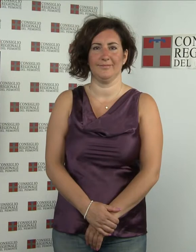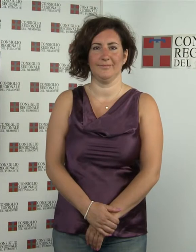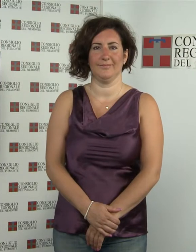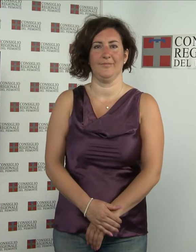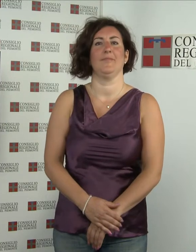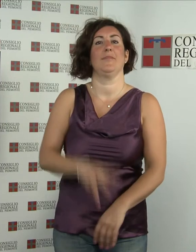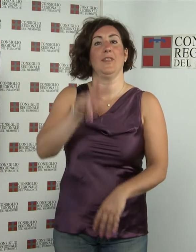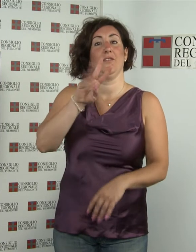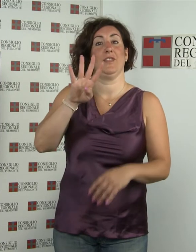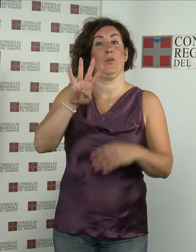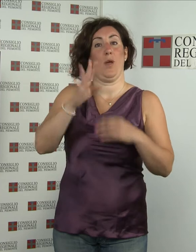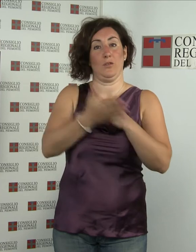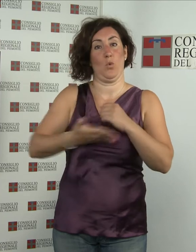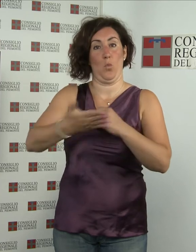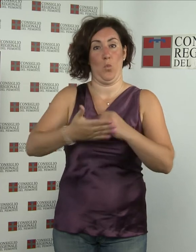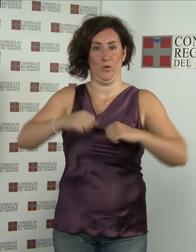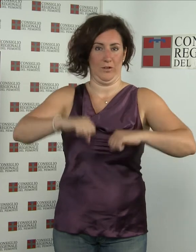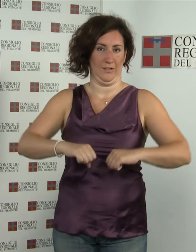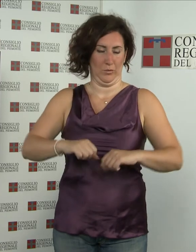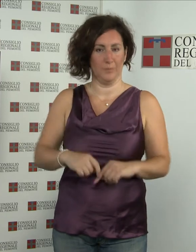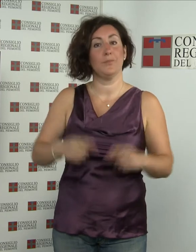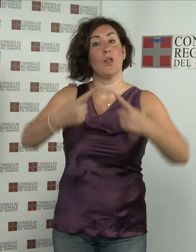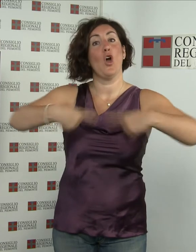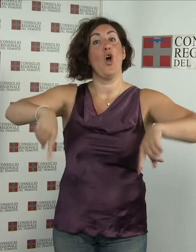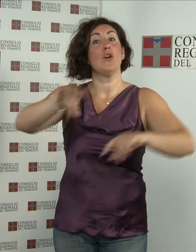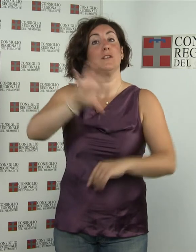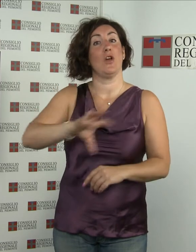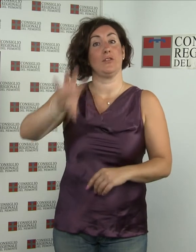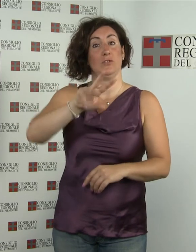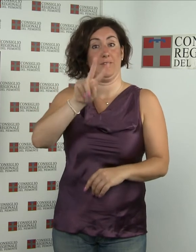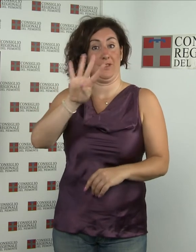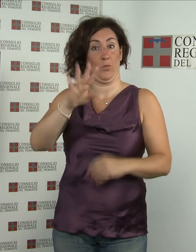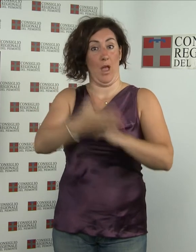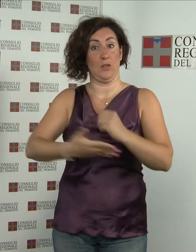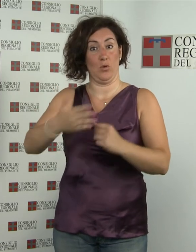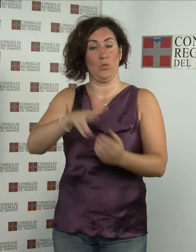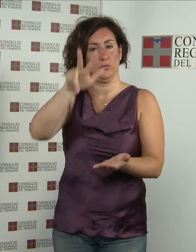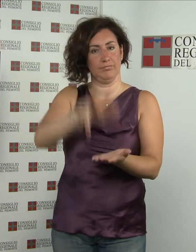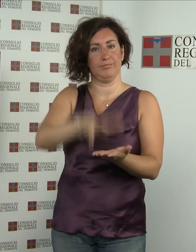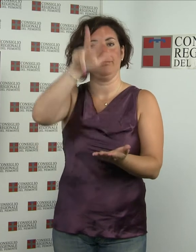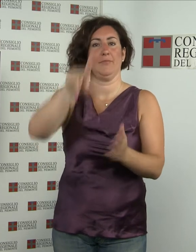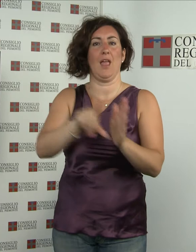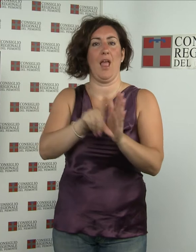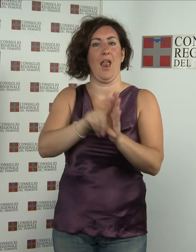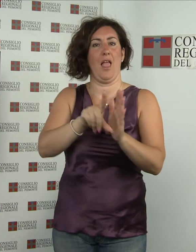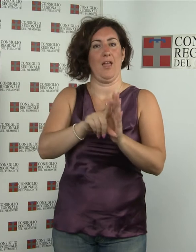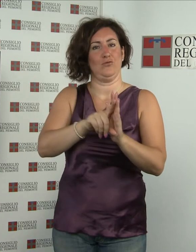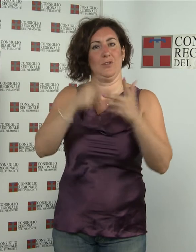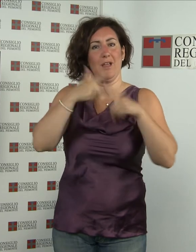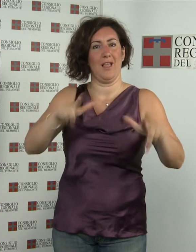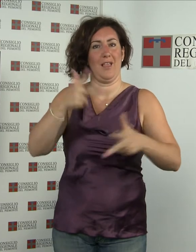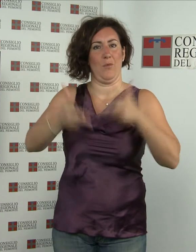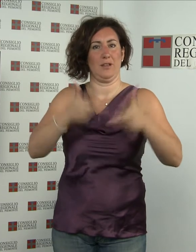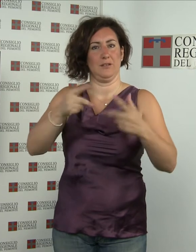la seduta del 24 luglio. Il Consiglio regionale il 24 luglio ha approvato la legge per la lingua dei segni ed ha concluso il